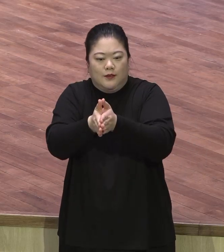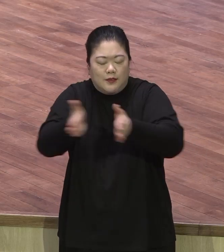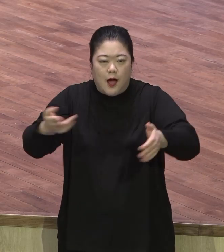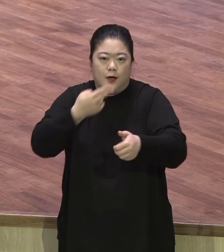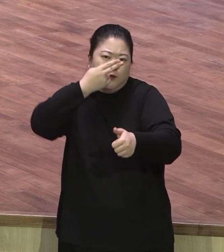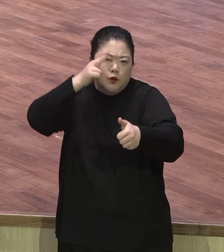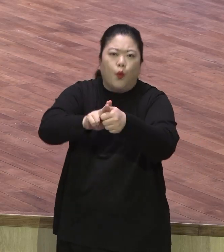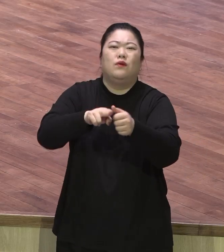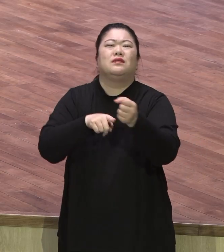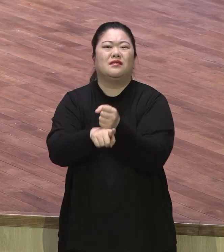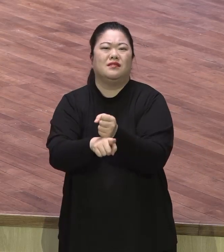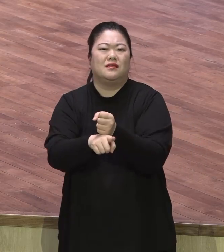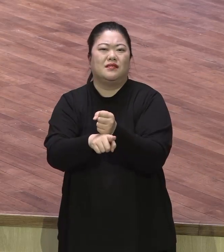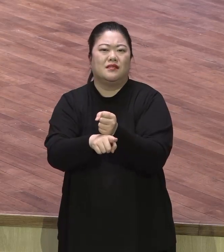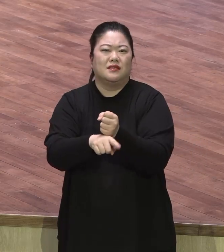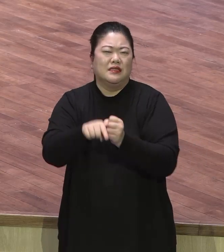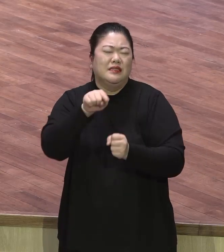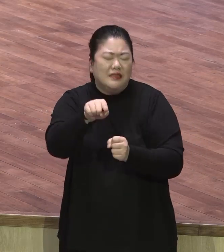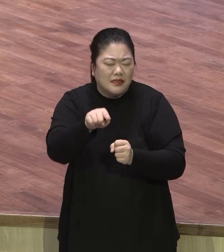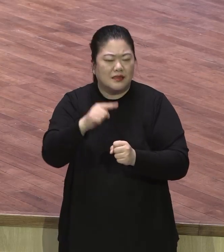삶에 도전 도전 도전